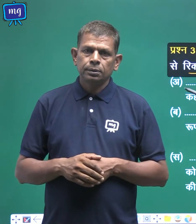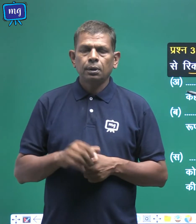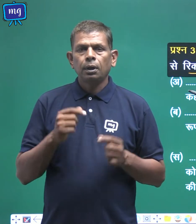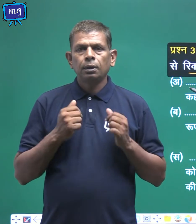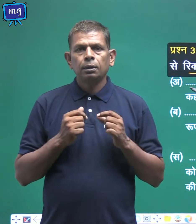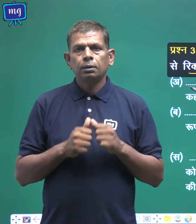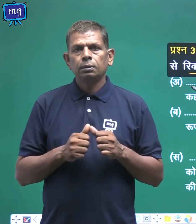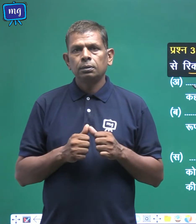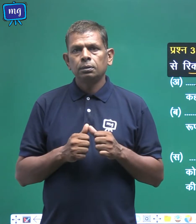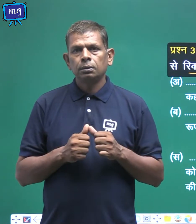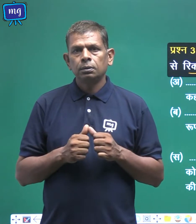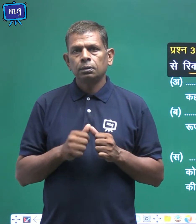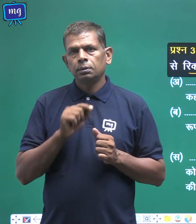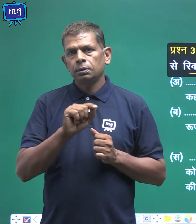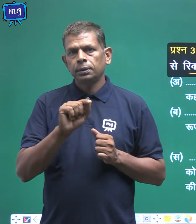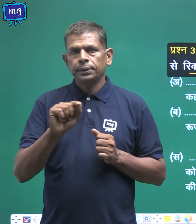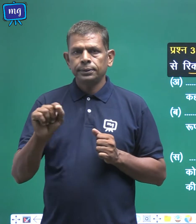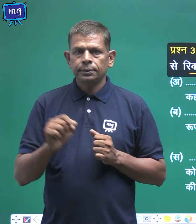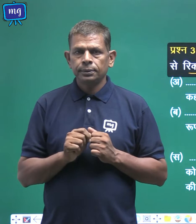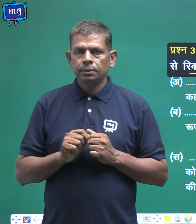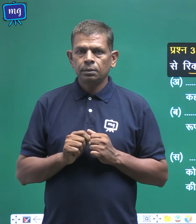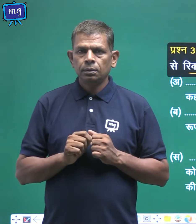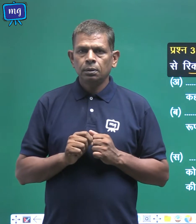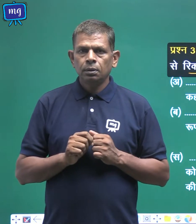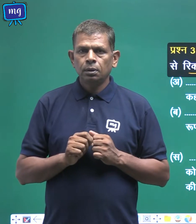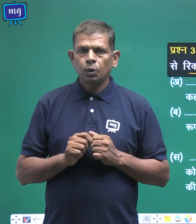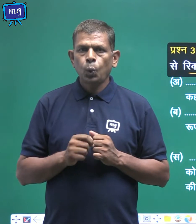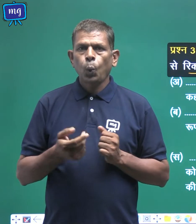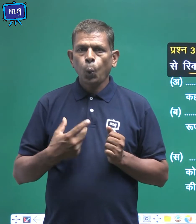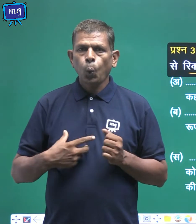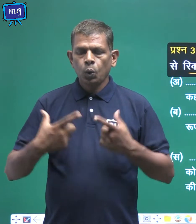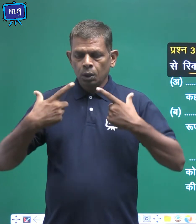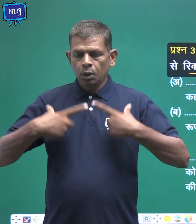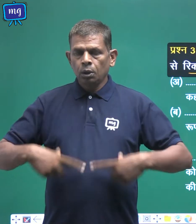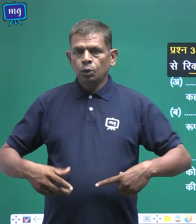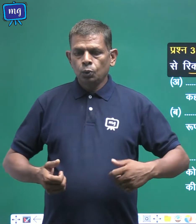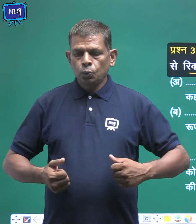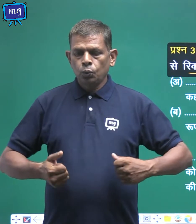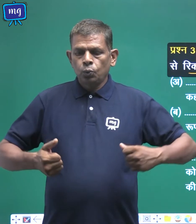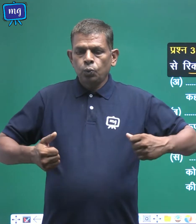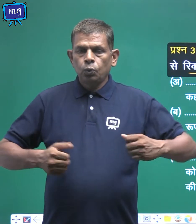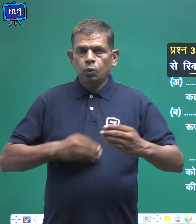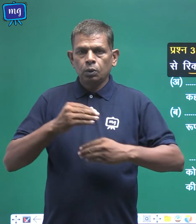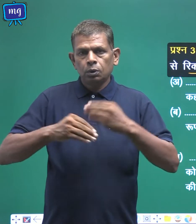अ डैश को शरीर वर्धक भोजन